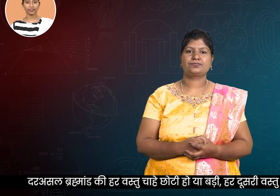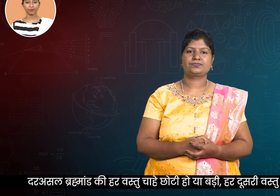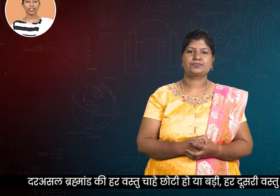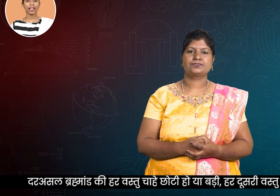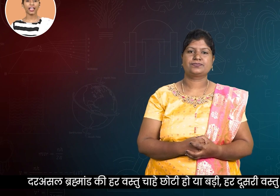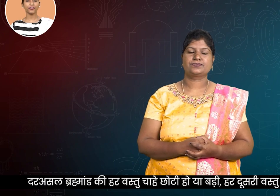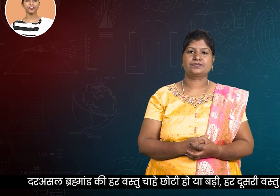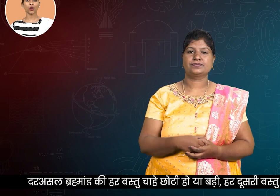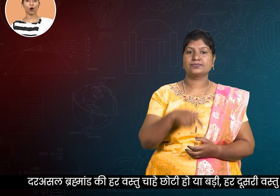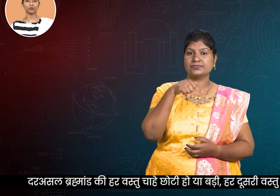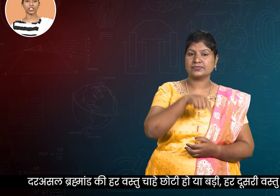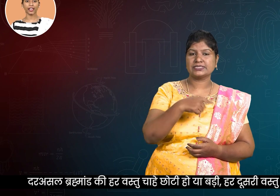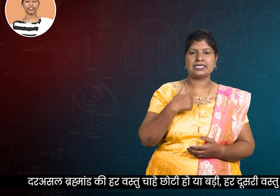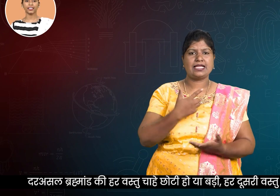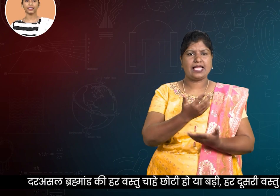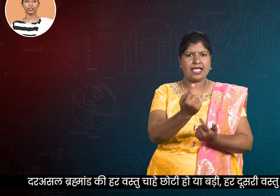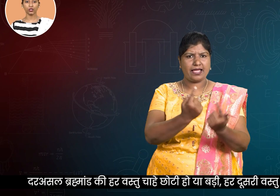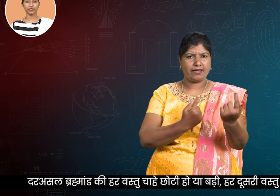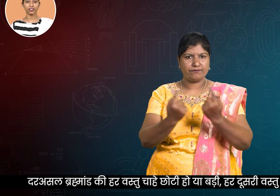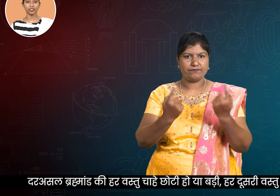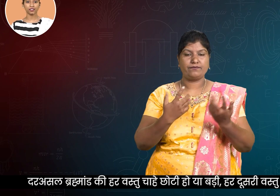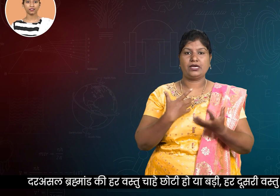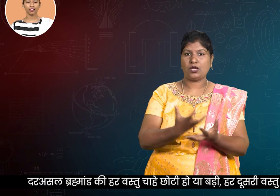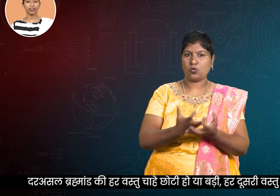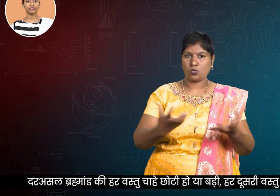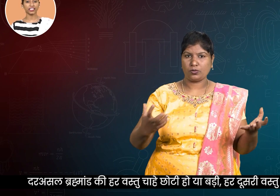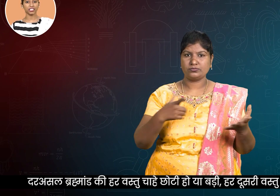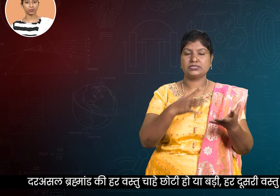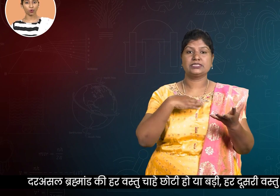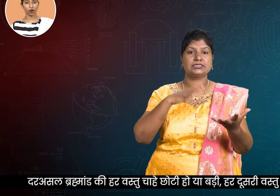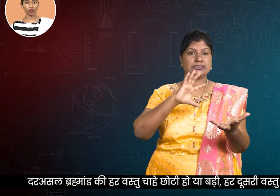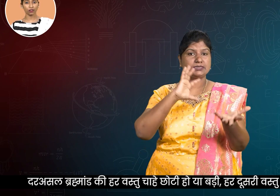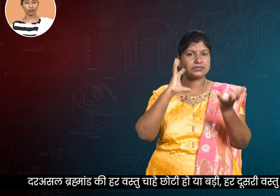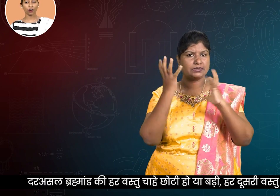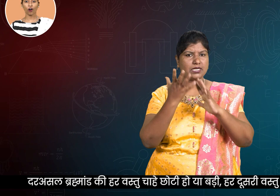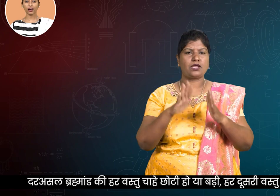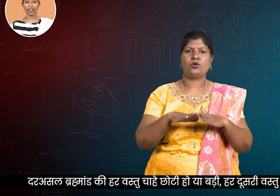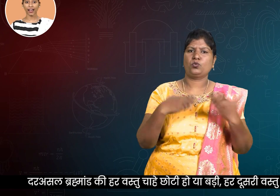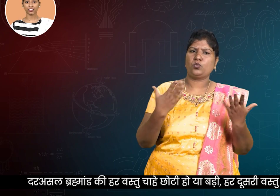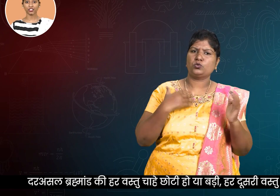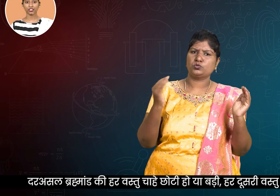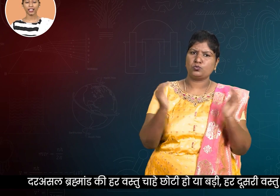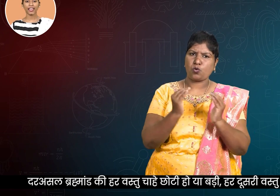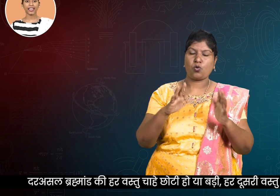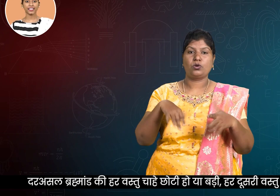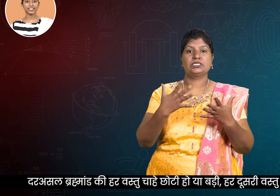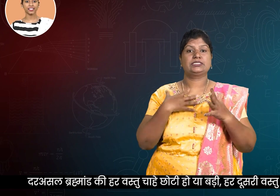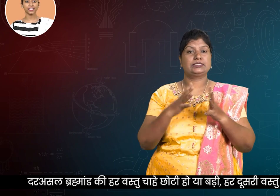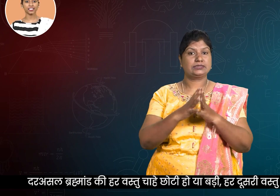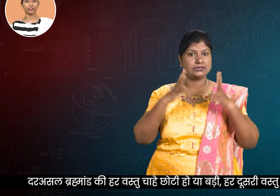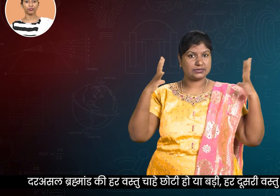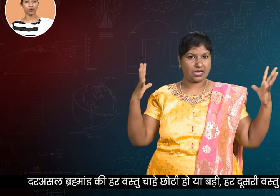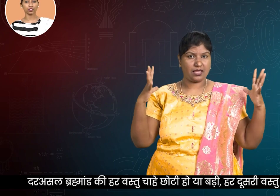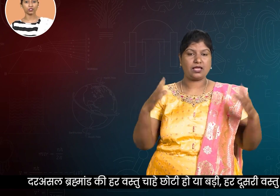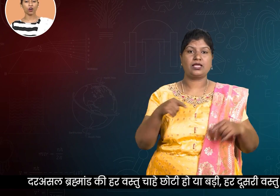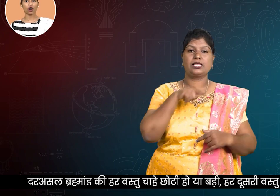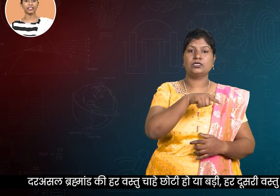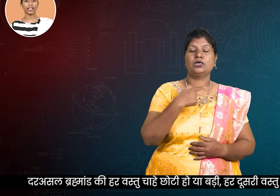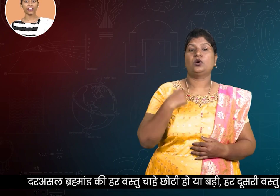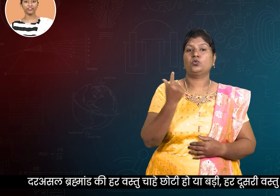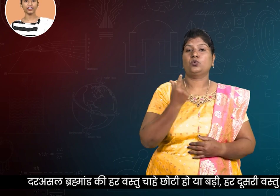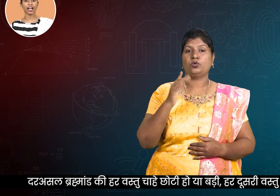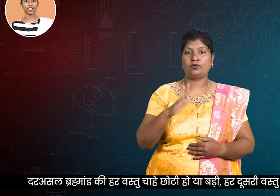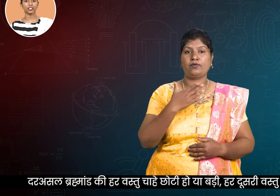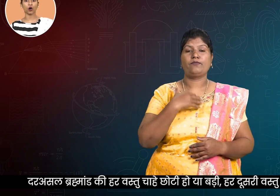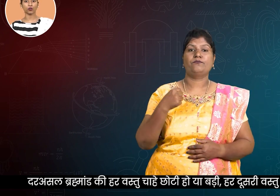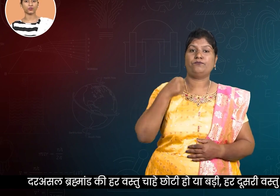बल्कि ये बल पूरे ब्रह्मांड या छोटे और मोटे हर बड़ी वस्तु के बीच ये बल मौजूद